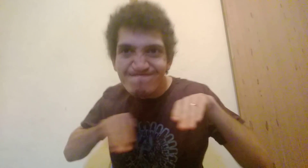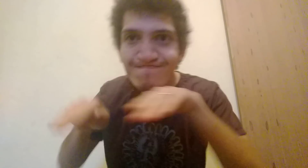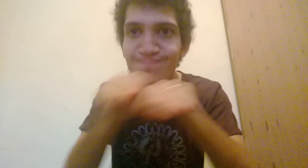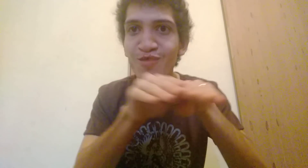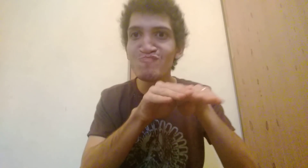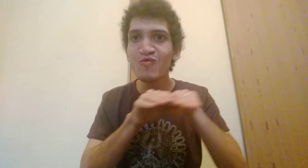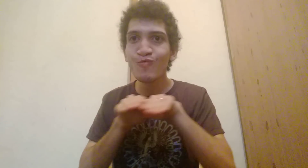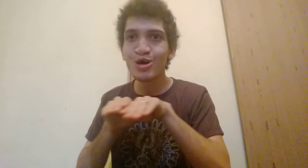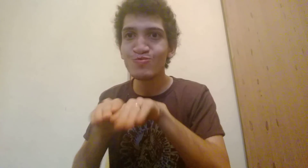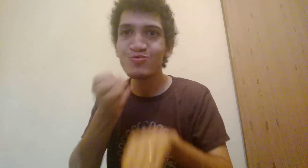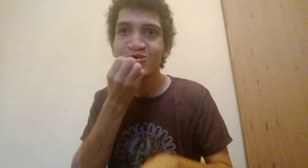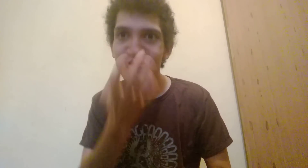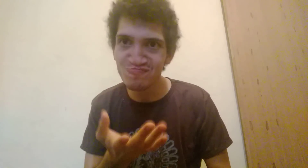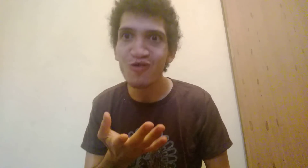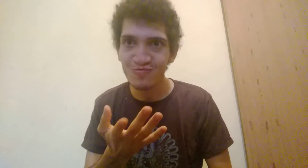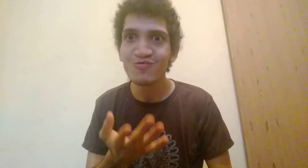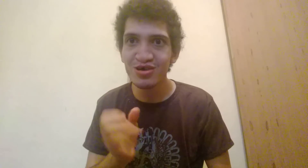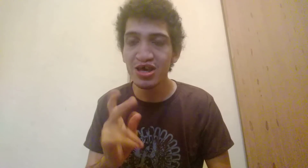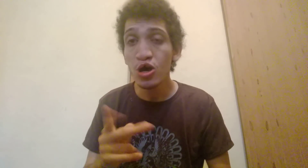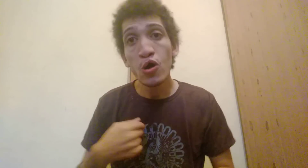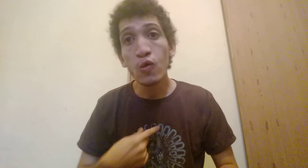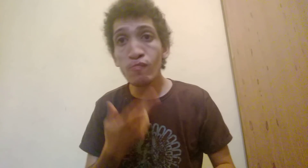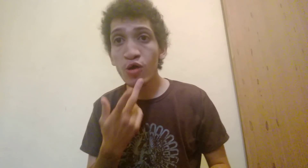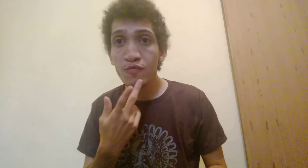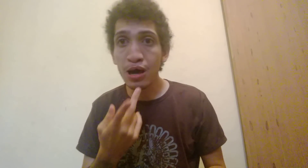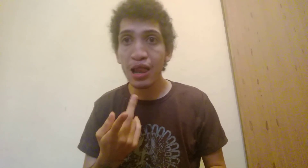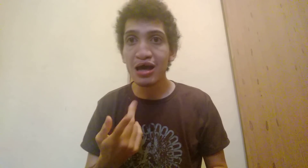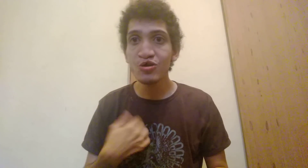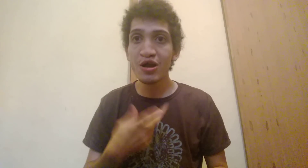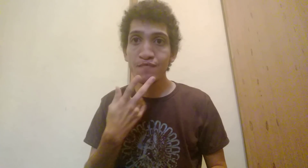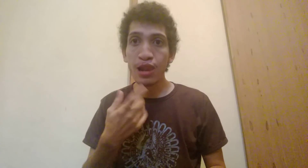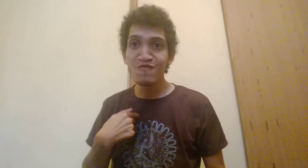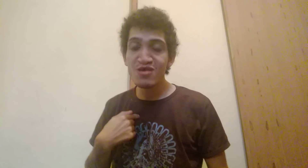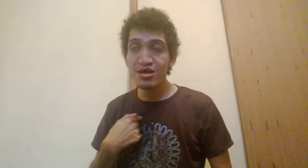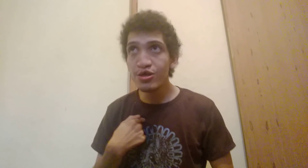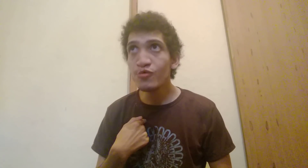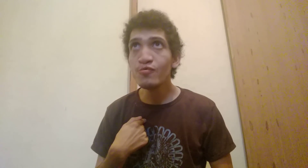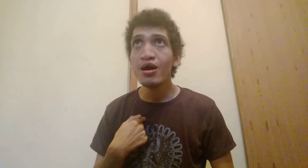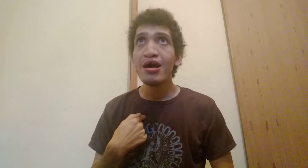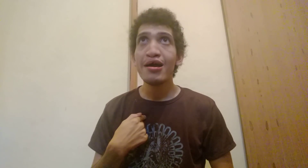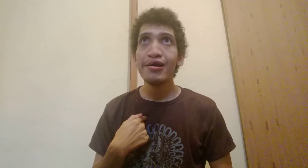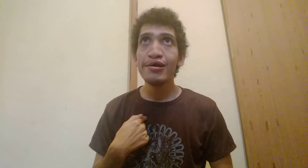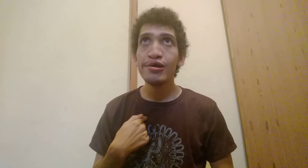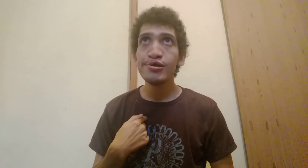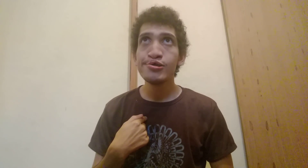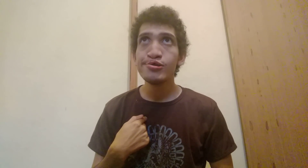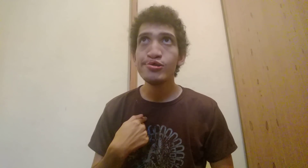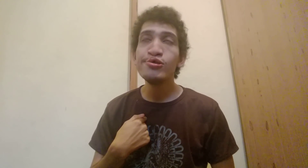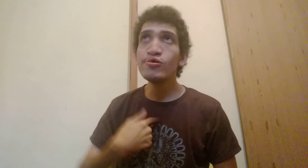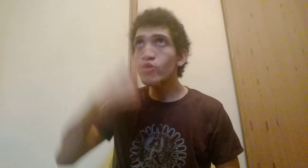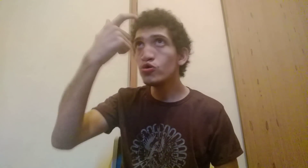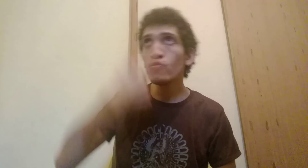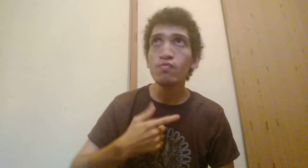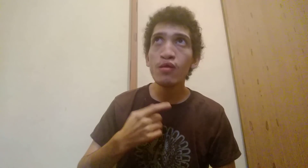Tão bom quanto João. Ok? Como eu posso falar? Eu quero falar. Eu sou tão